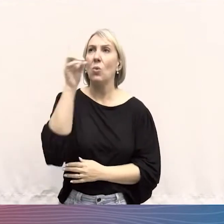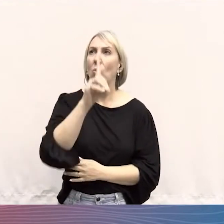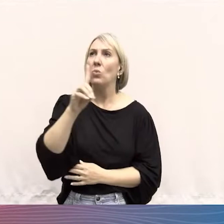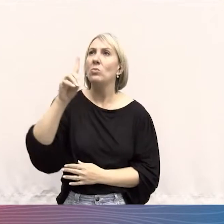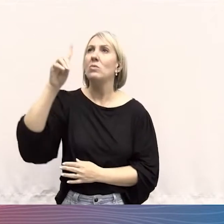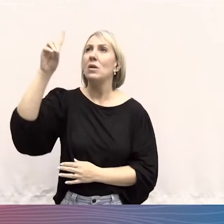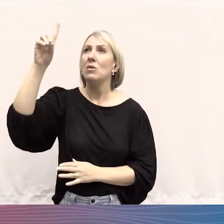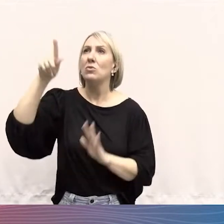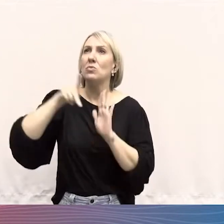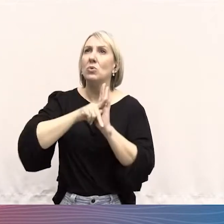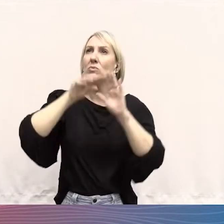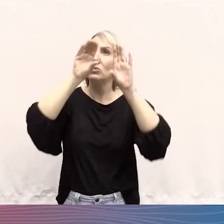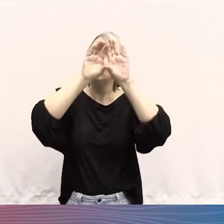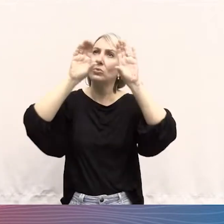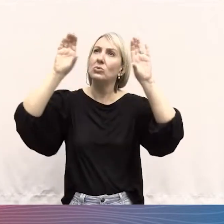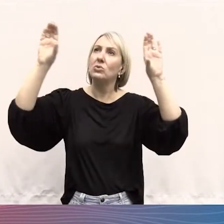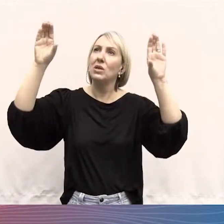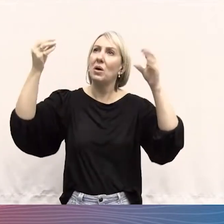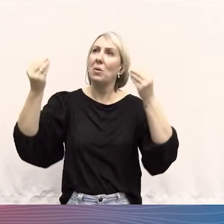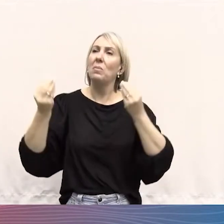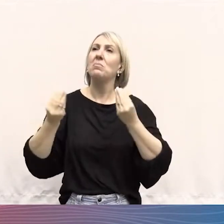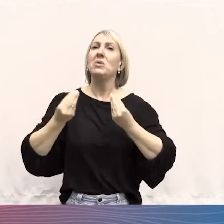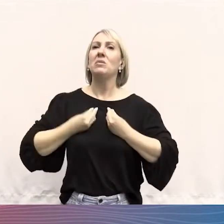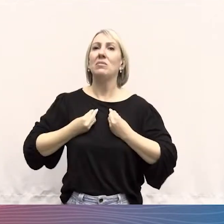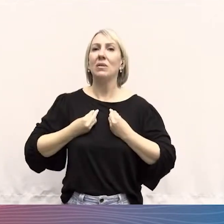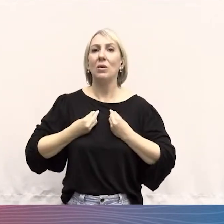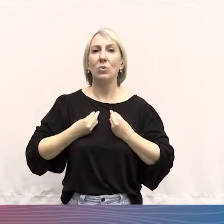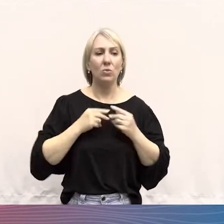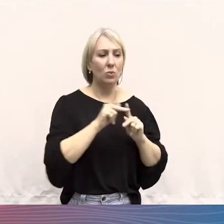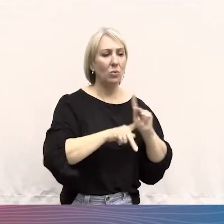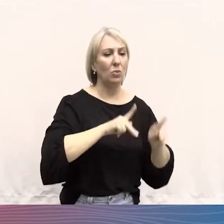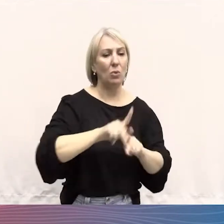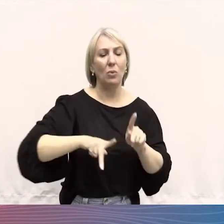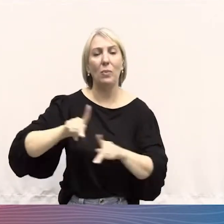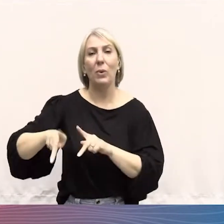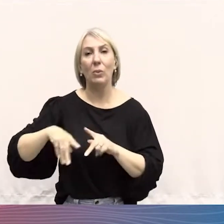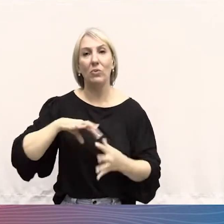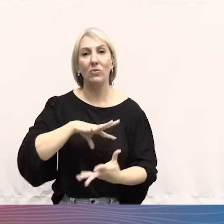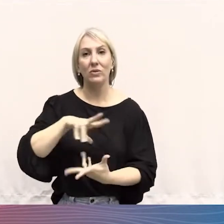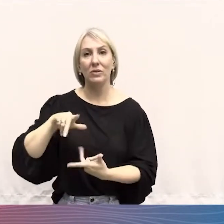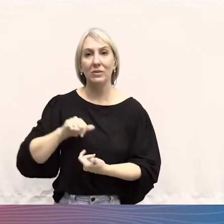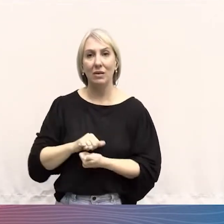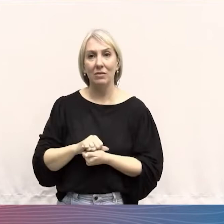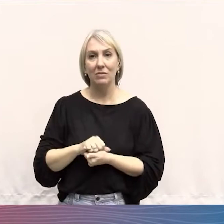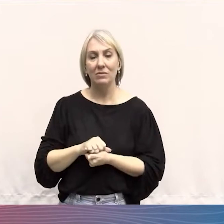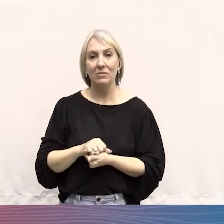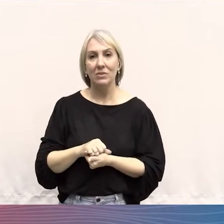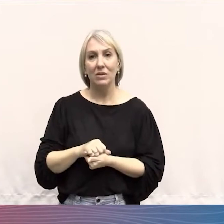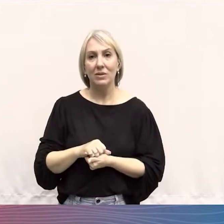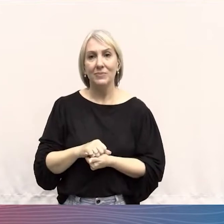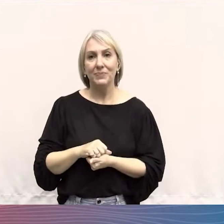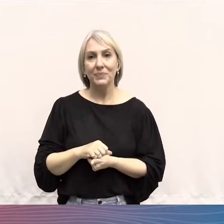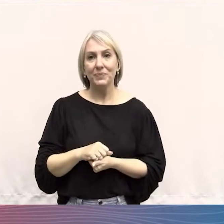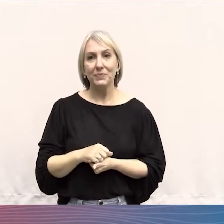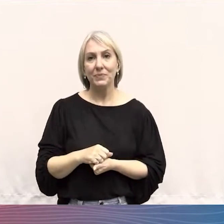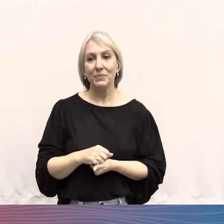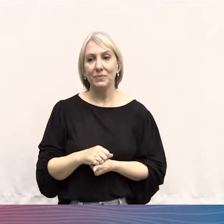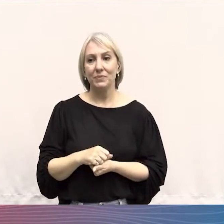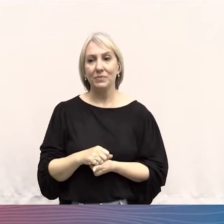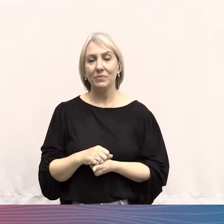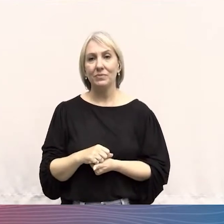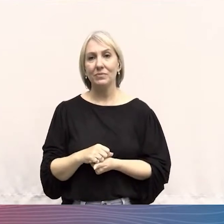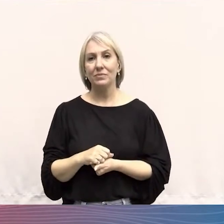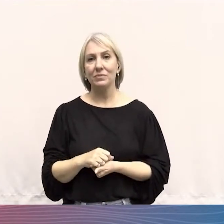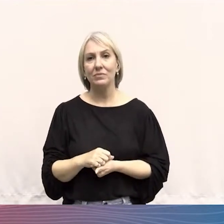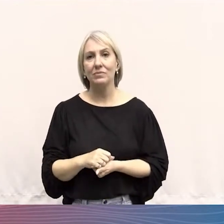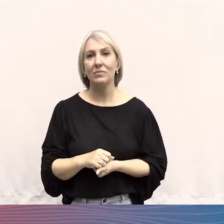terra. Quando o povo de Israel foi cativado no terreno dos outros, Deus perde